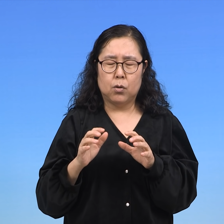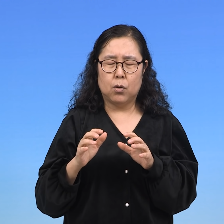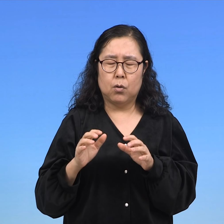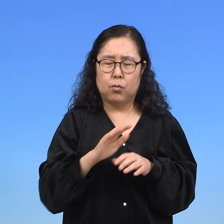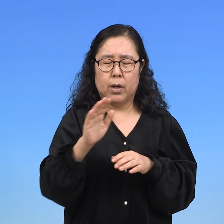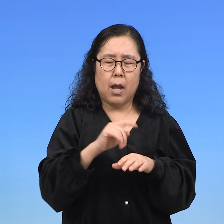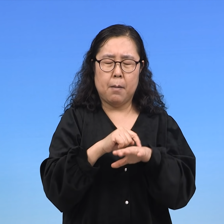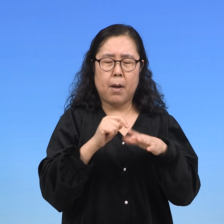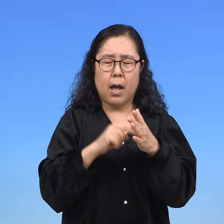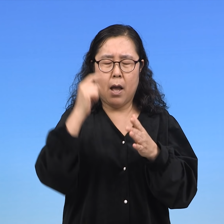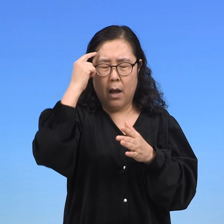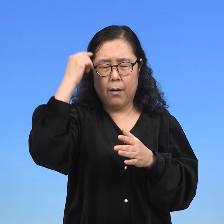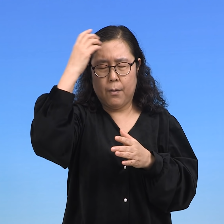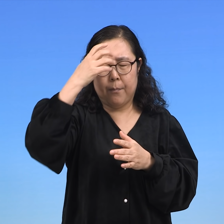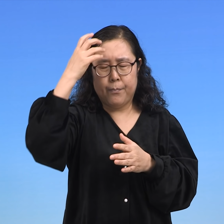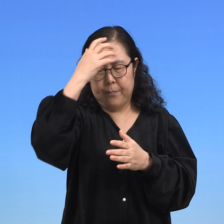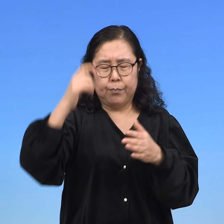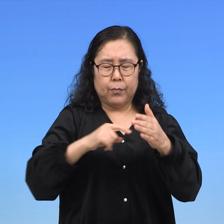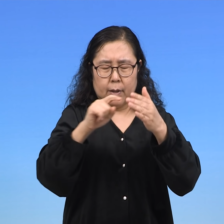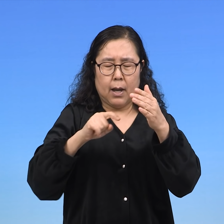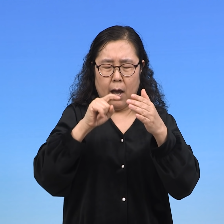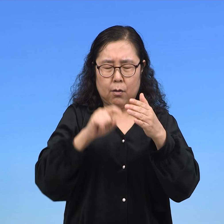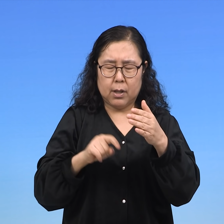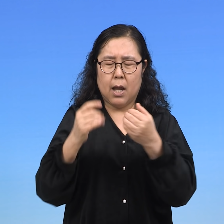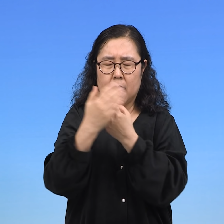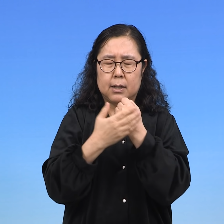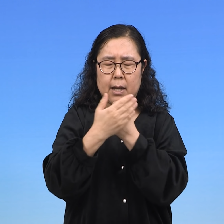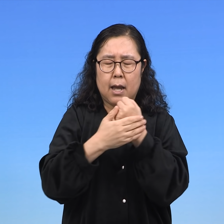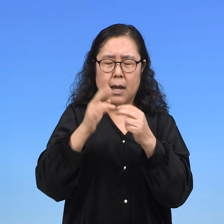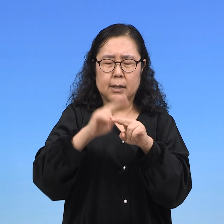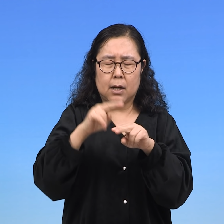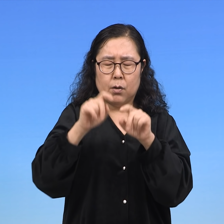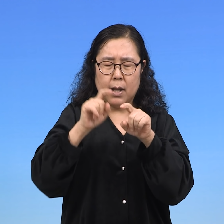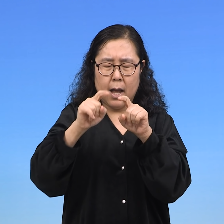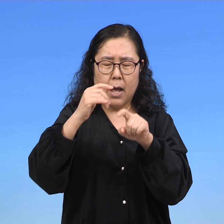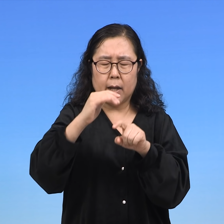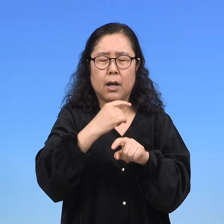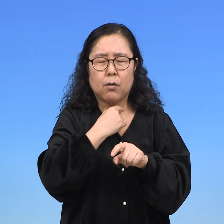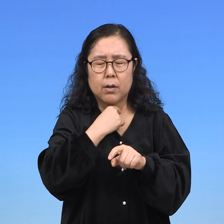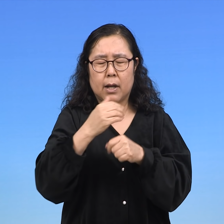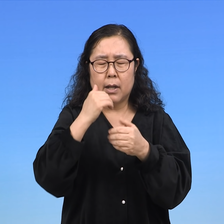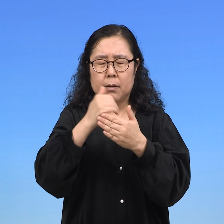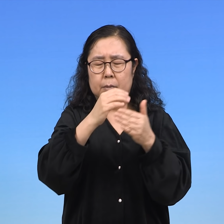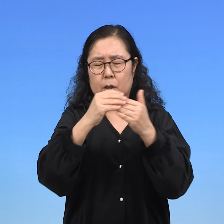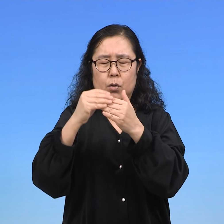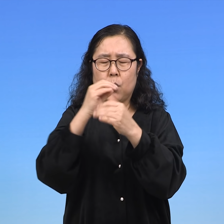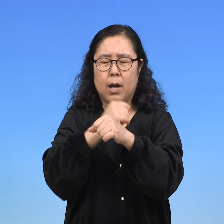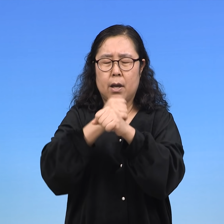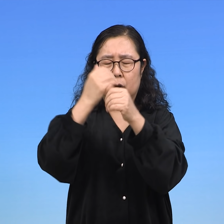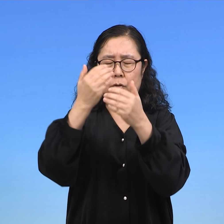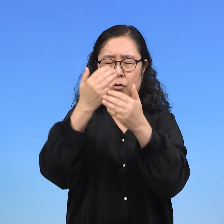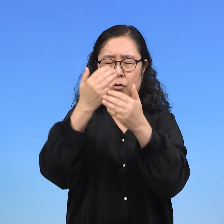오늘도 우리 심령 가운데 그 은혜의 자리로 나아가기를 원하오니 하나님 인도하여 주시기를 원합니다.